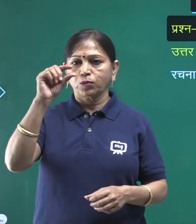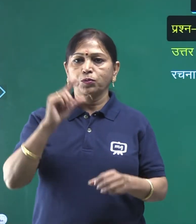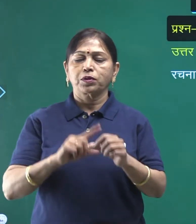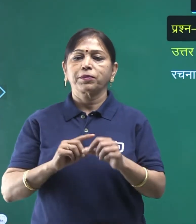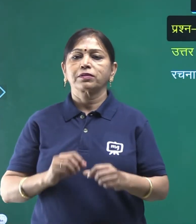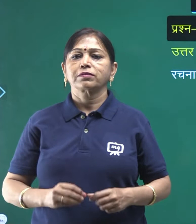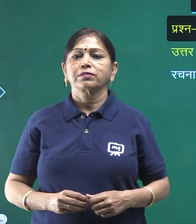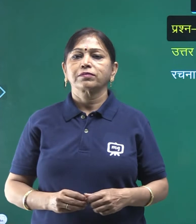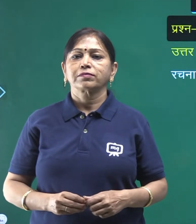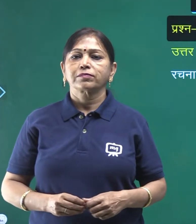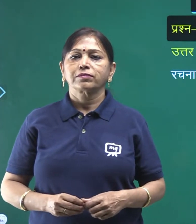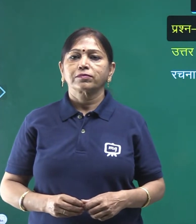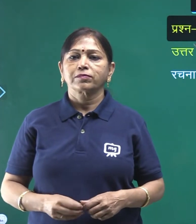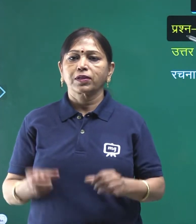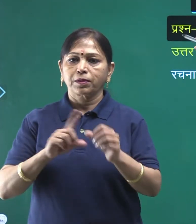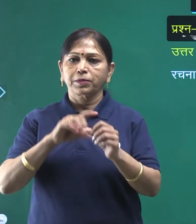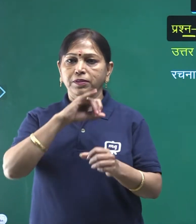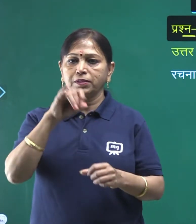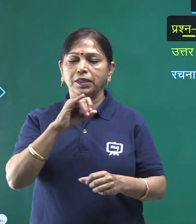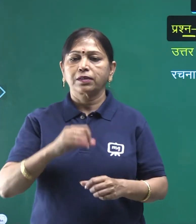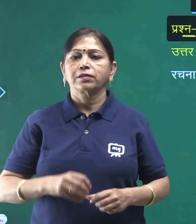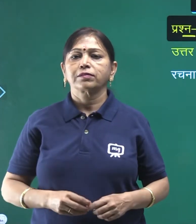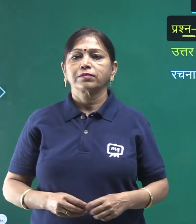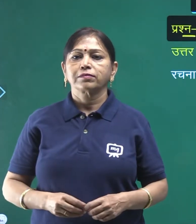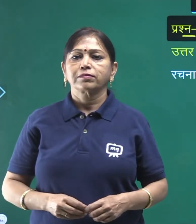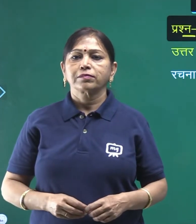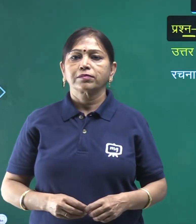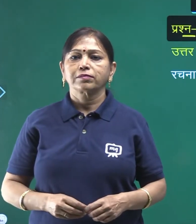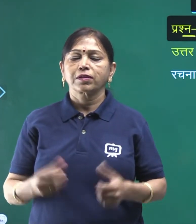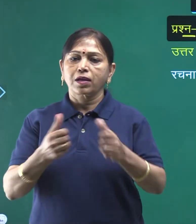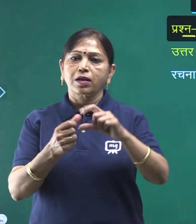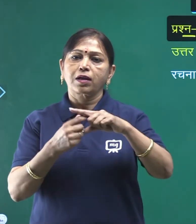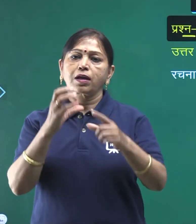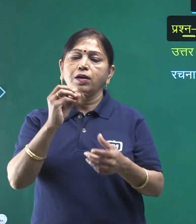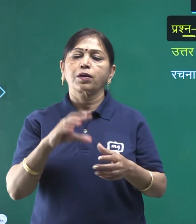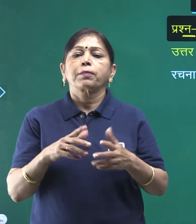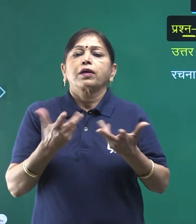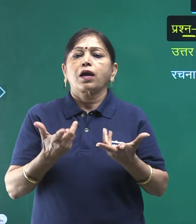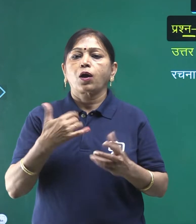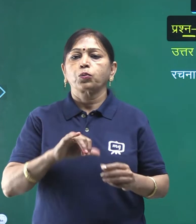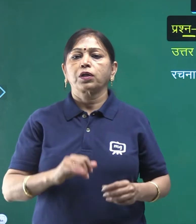अतिलोकात्मक प्रश्न। प्रश्न 6, परमाणु क्या होता है?